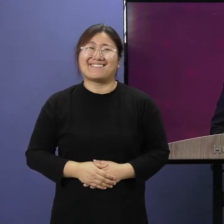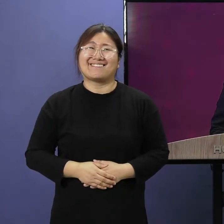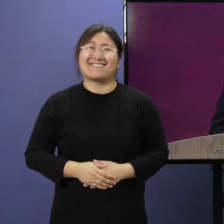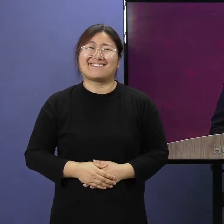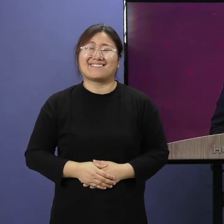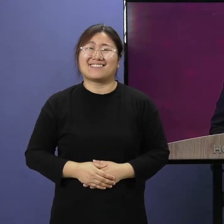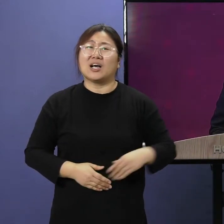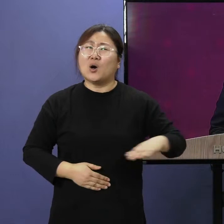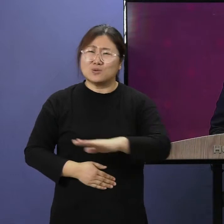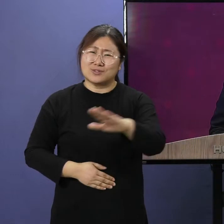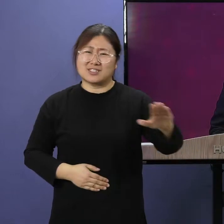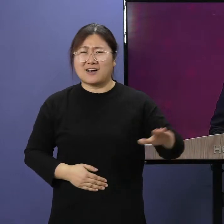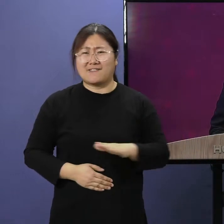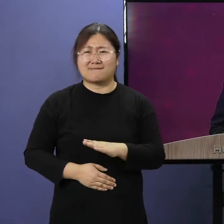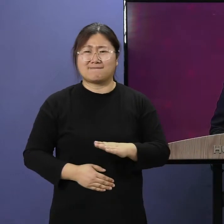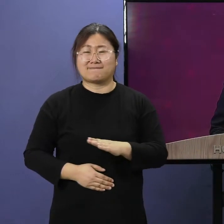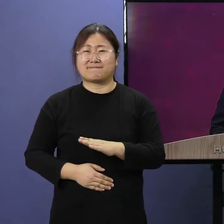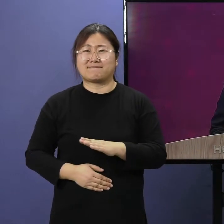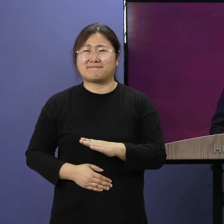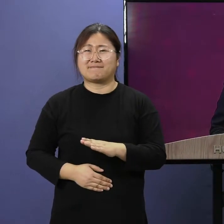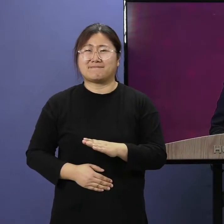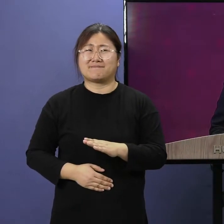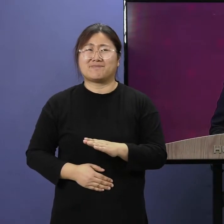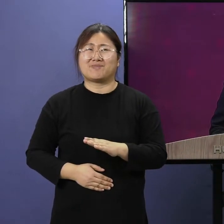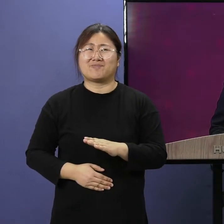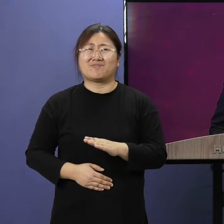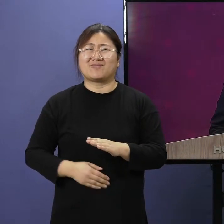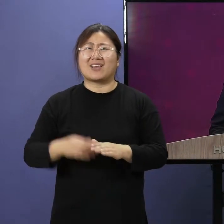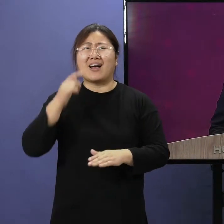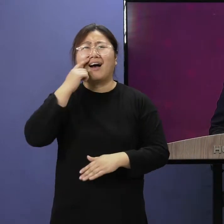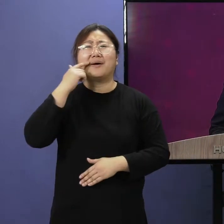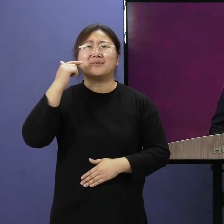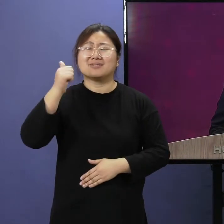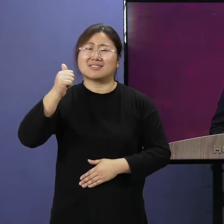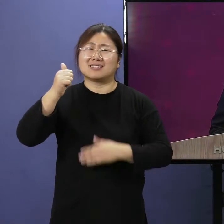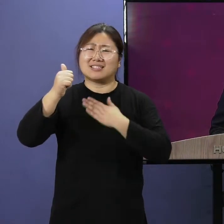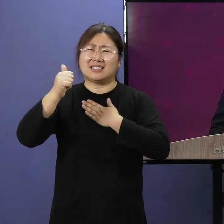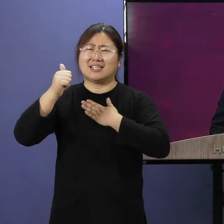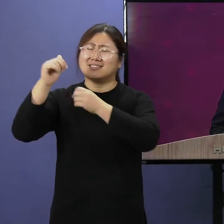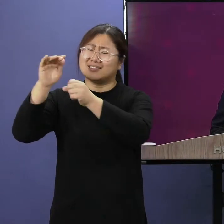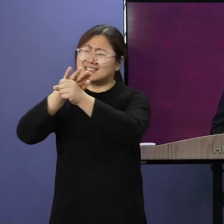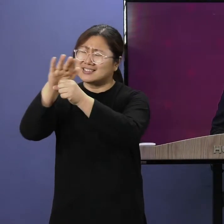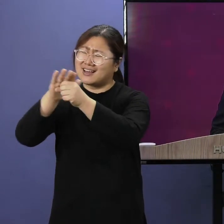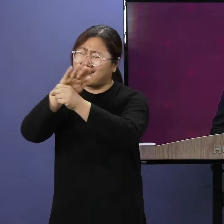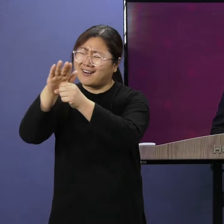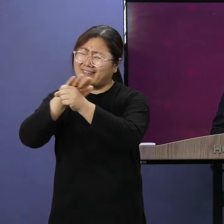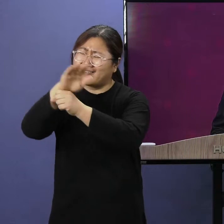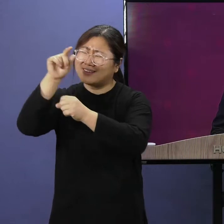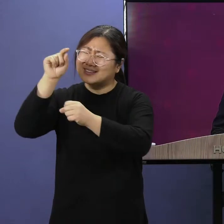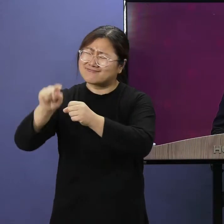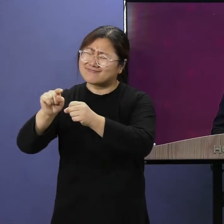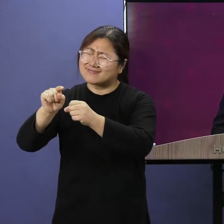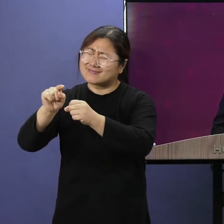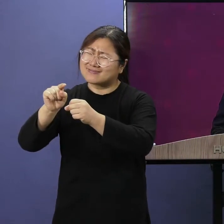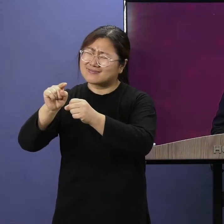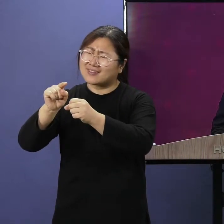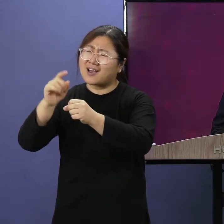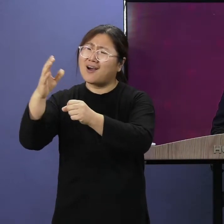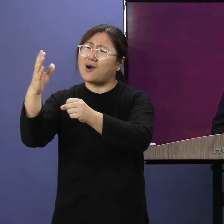우리가 이것을 붙잡고 있다면, 아버지께서 나를 사랑하고 있어 라는 이 사실을 붙잡고 있다면요,